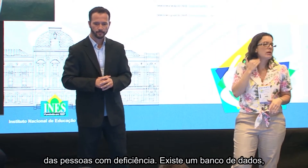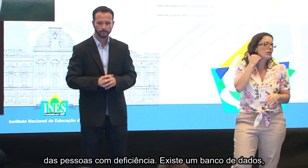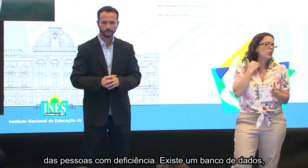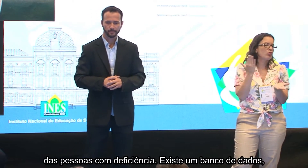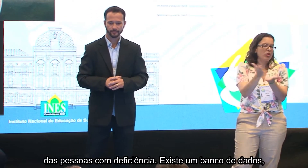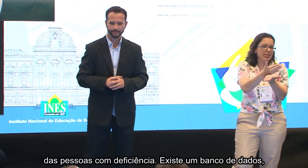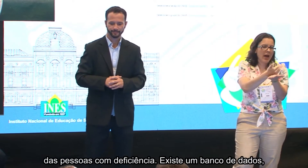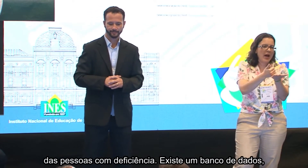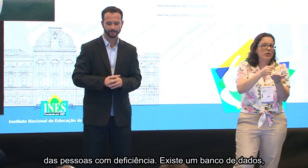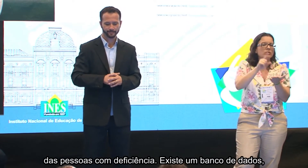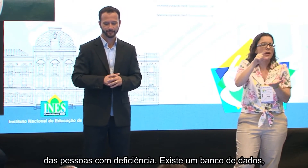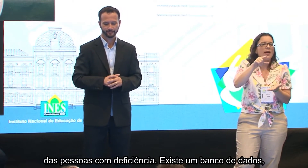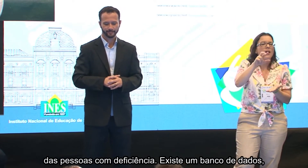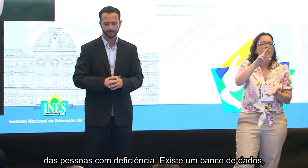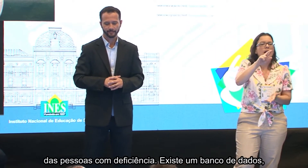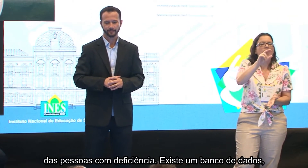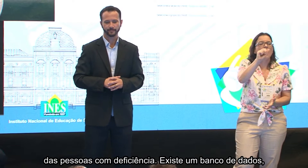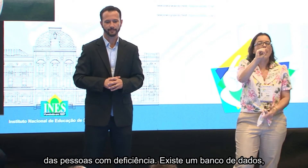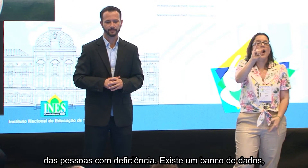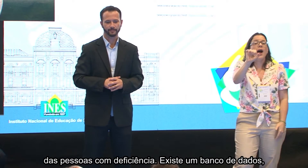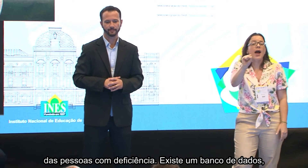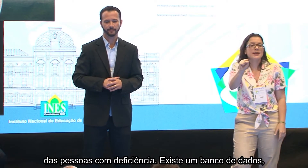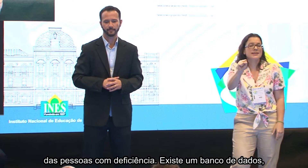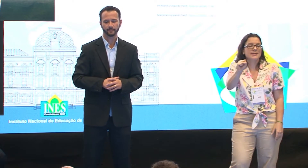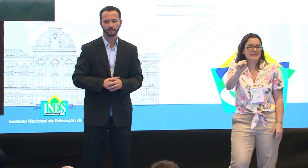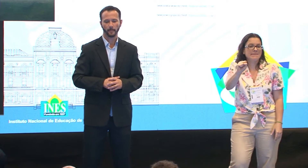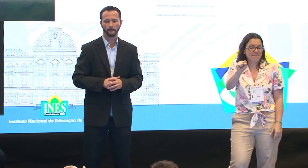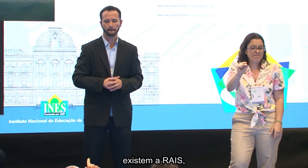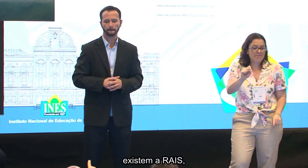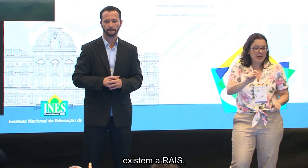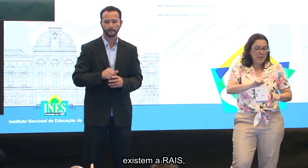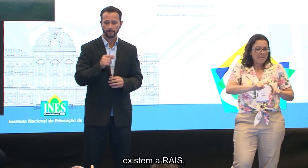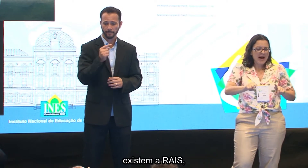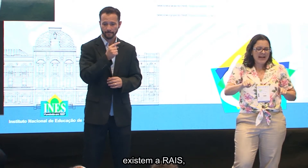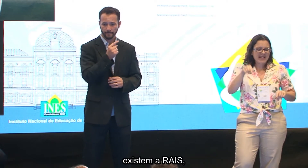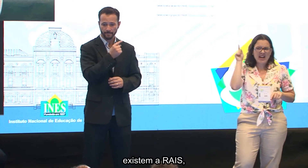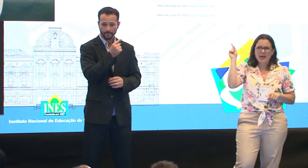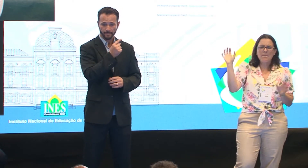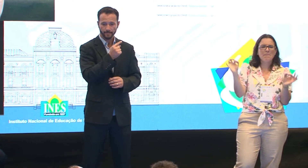com deficiência. Existe um banco de dados, existe a RAIS,